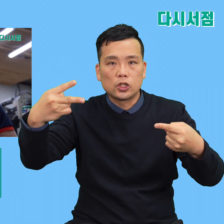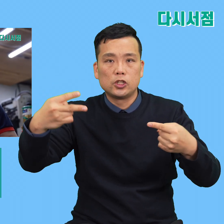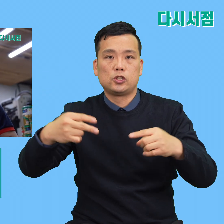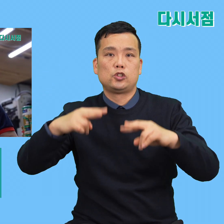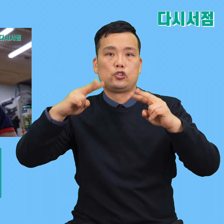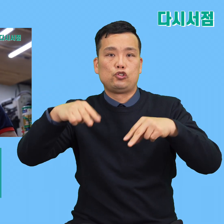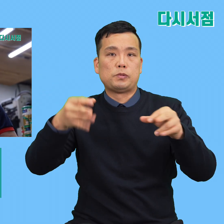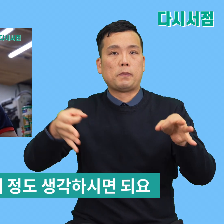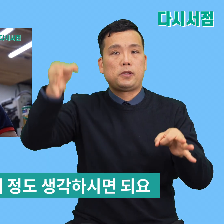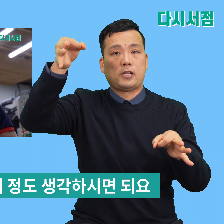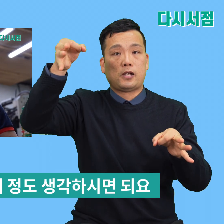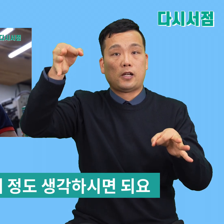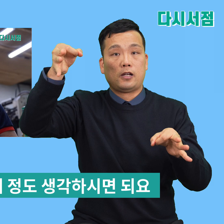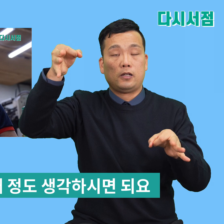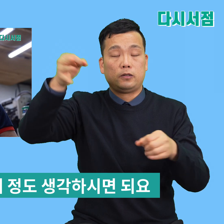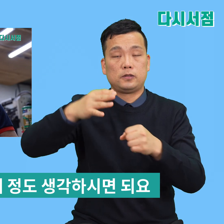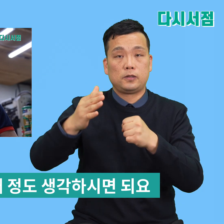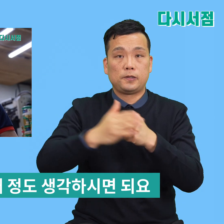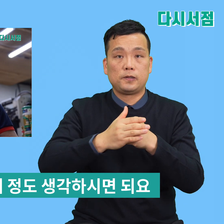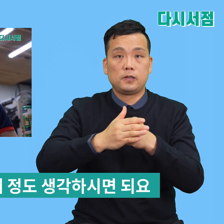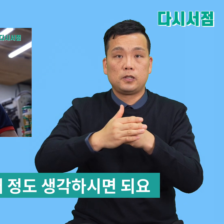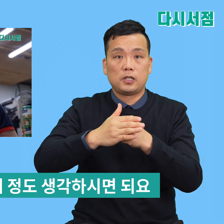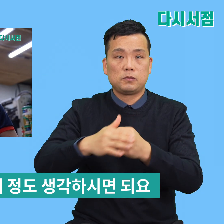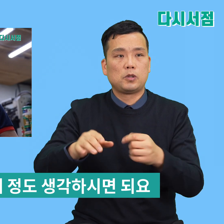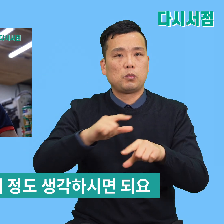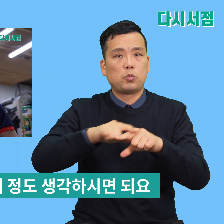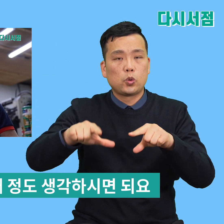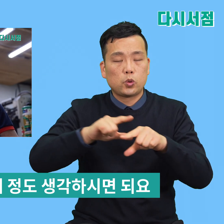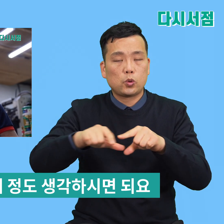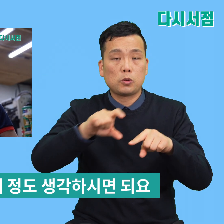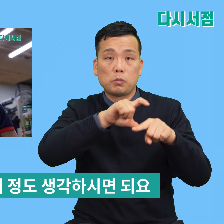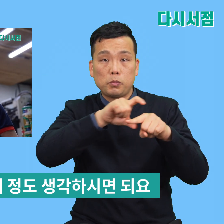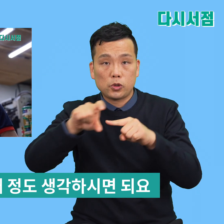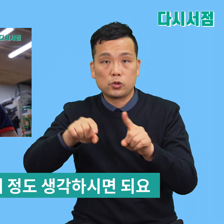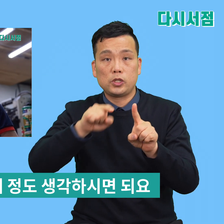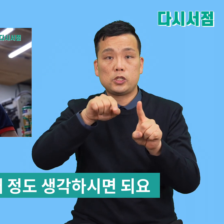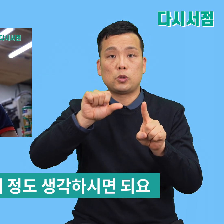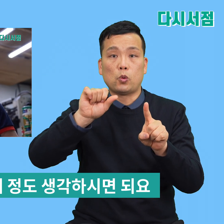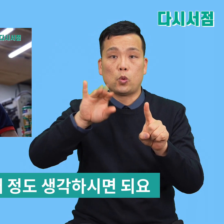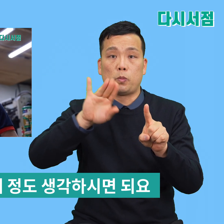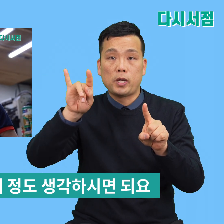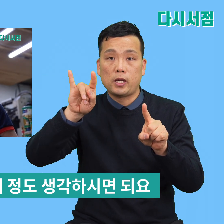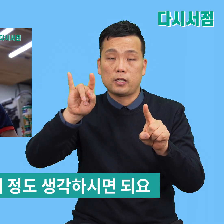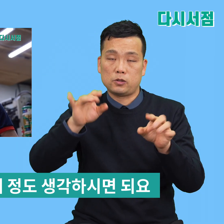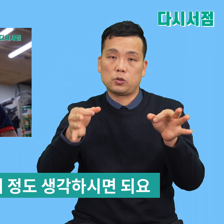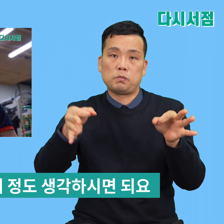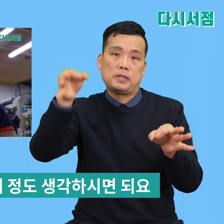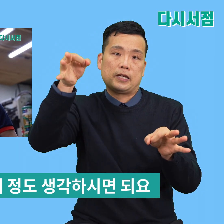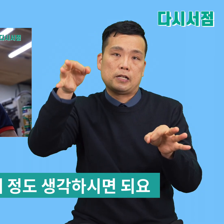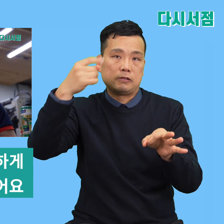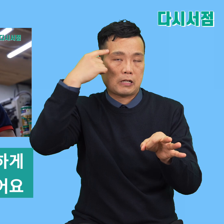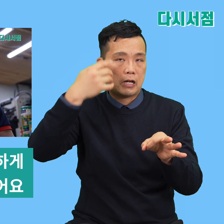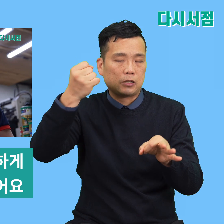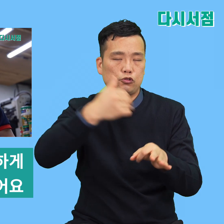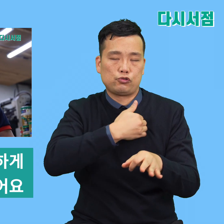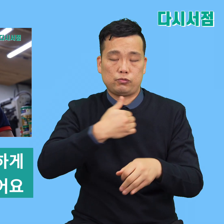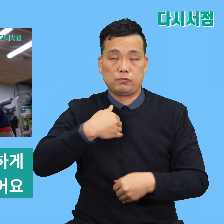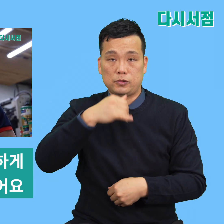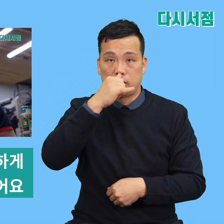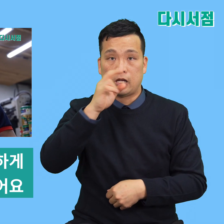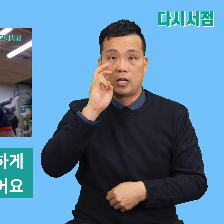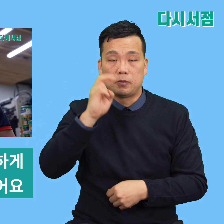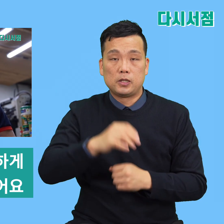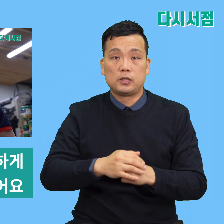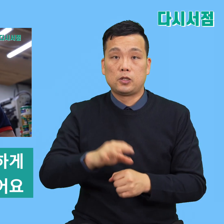이렇게 들어간다고 봐야죠. 그러니까 1.5배 정도 생각하시면 돼요. 칼라 쪽. 근데 옵셋보다도